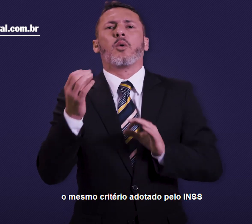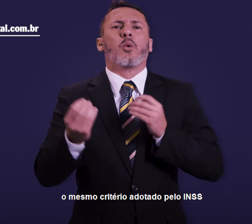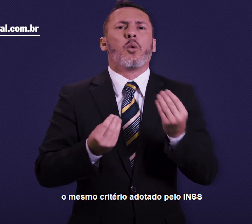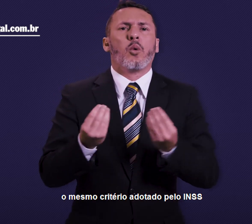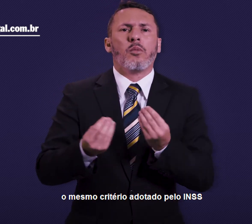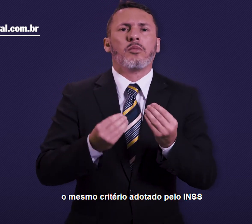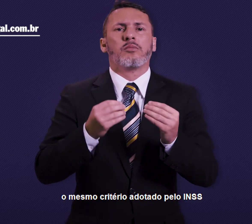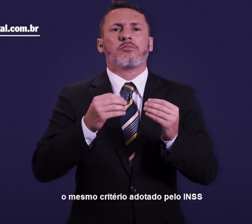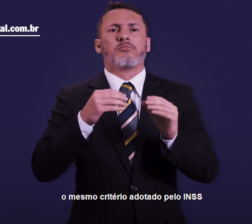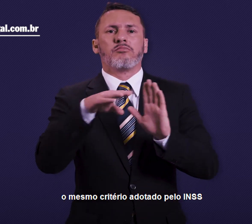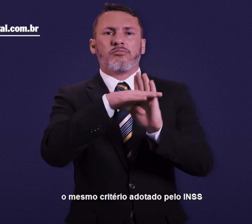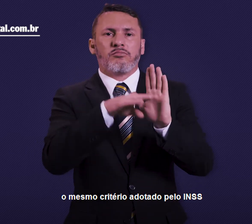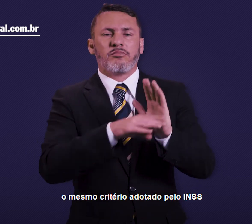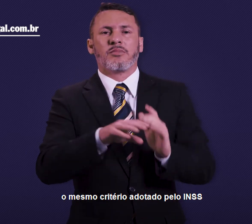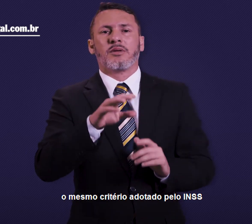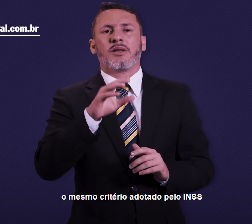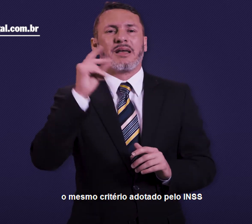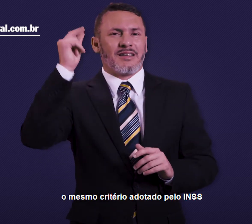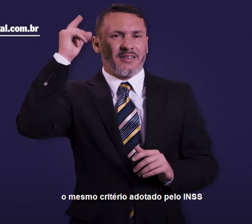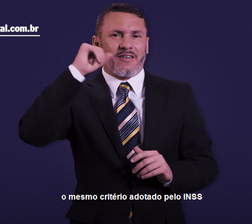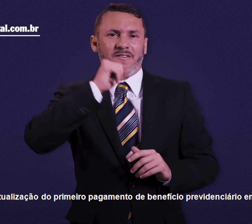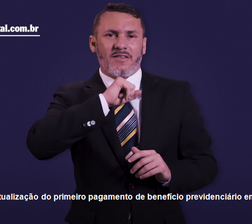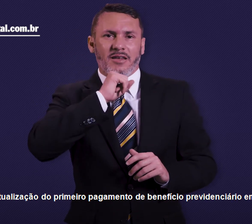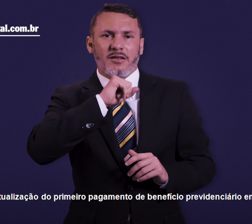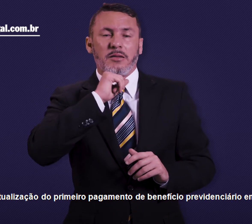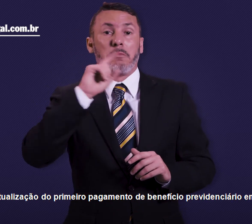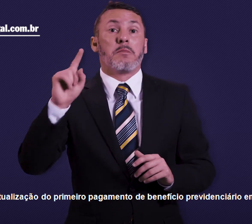mesmo critério adotado pelo INSS na atualização do